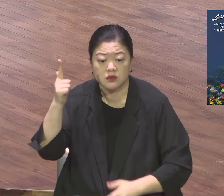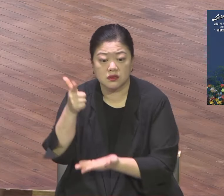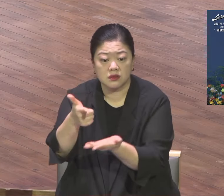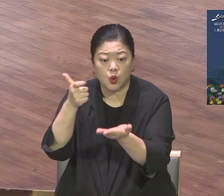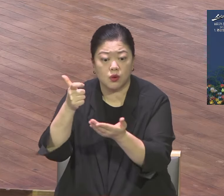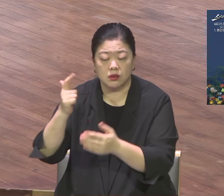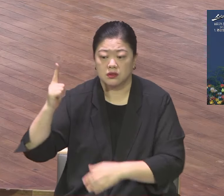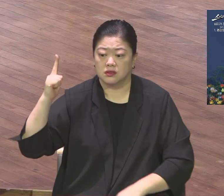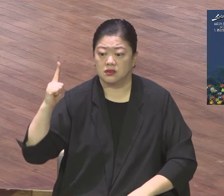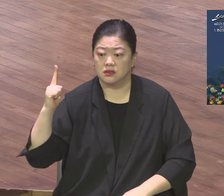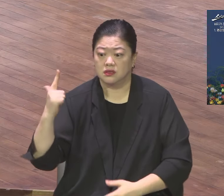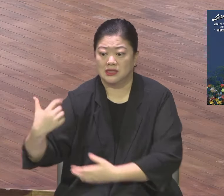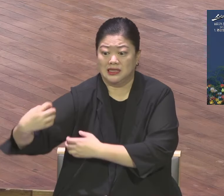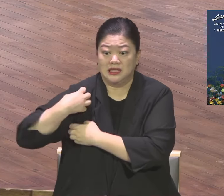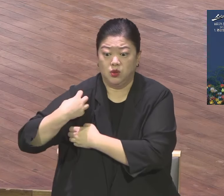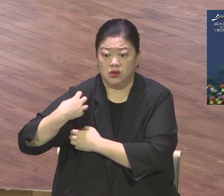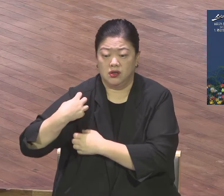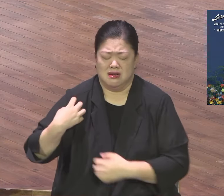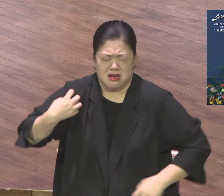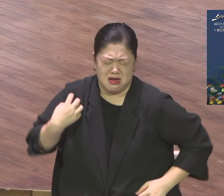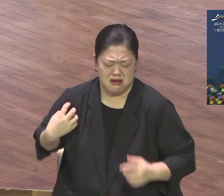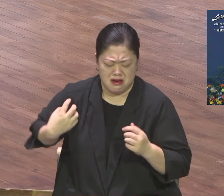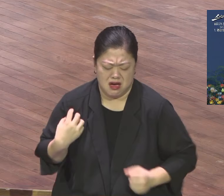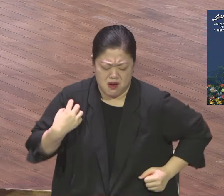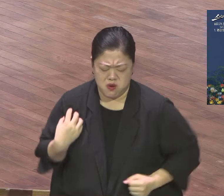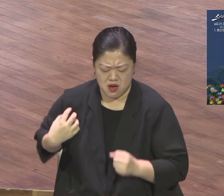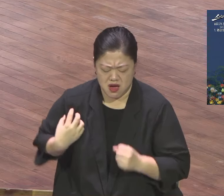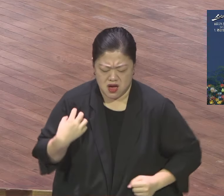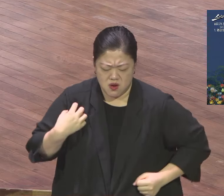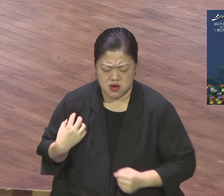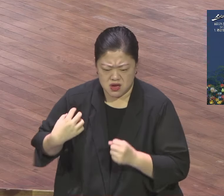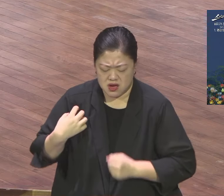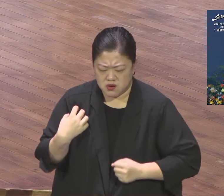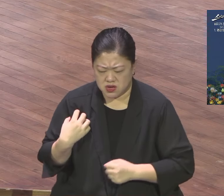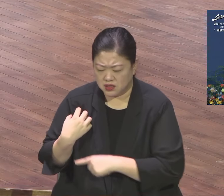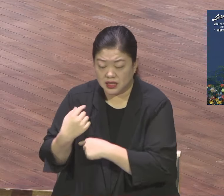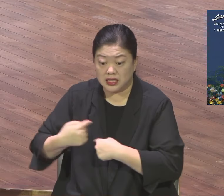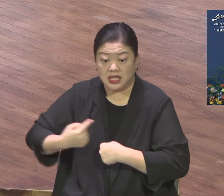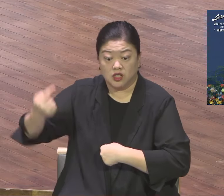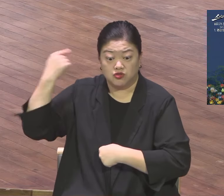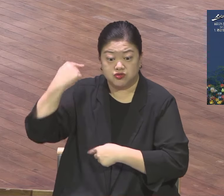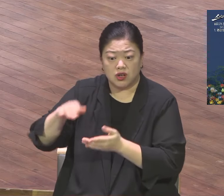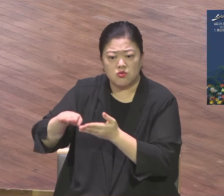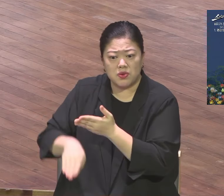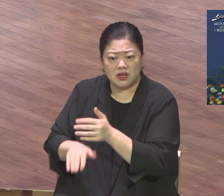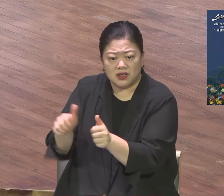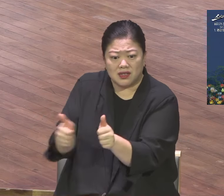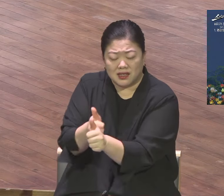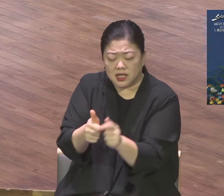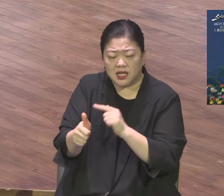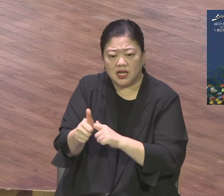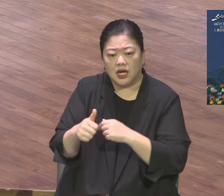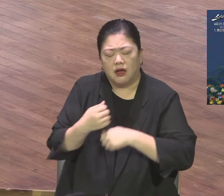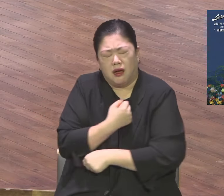온몸이 싹 다 소금이요. 왕복하고 10km 총 쏘고